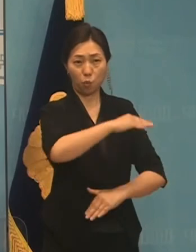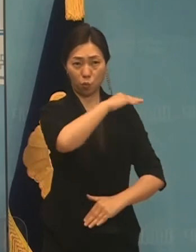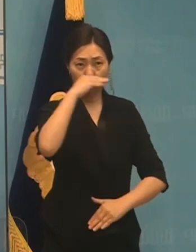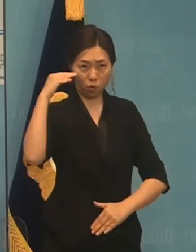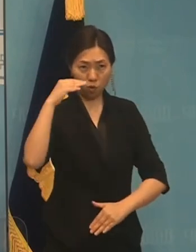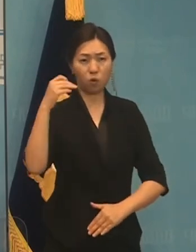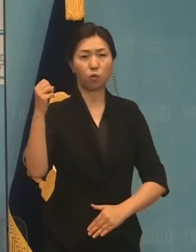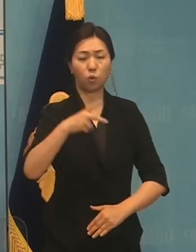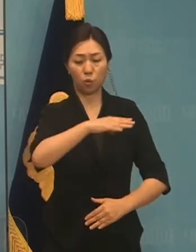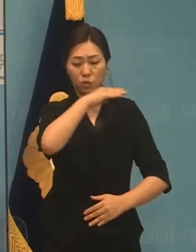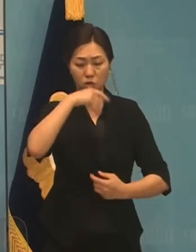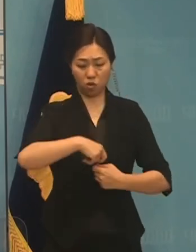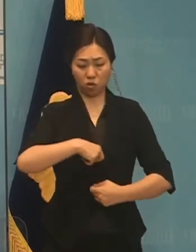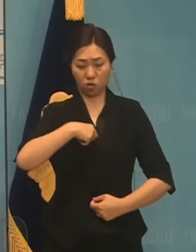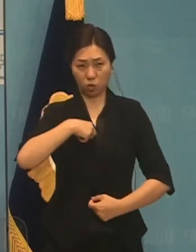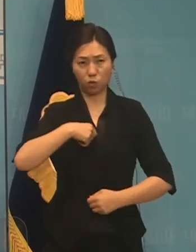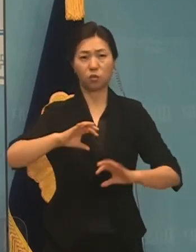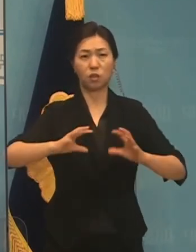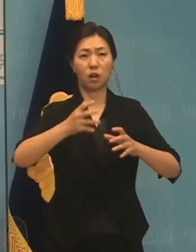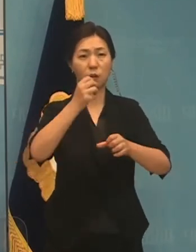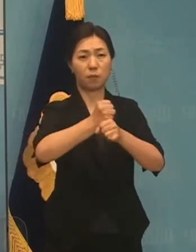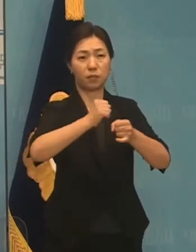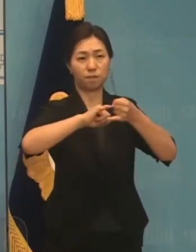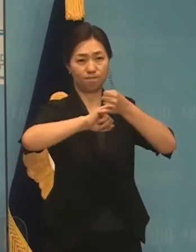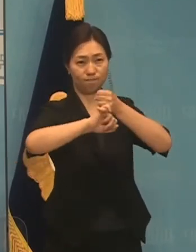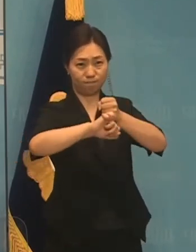나라를 만들겠습니다.